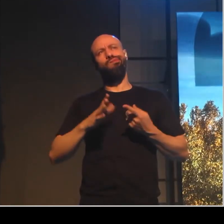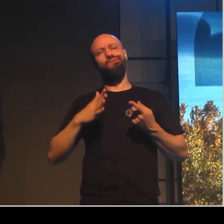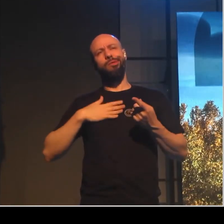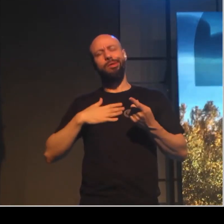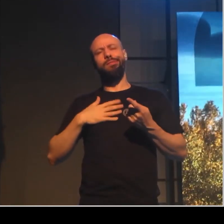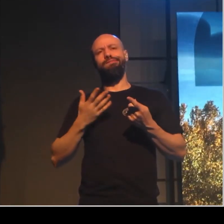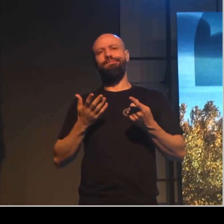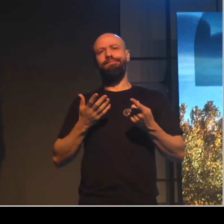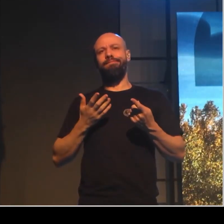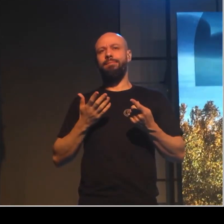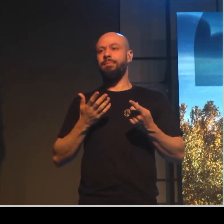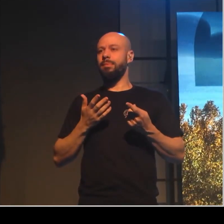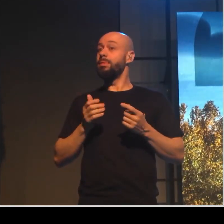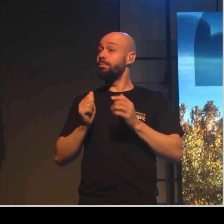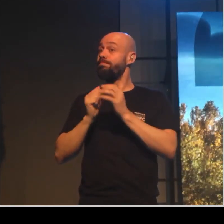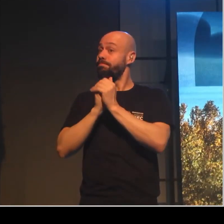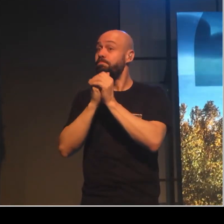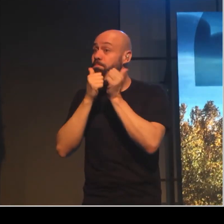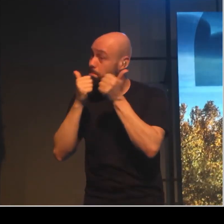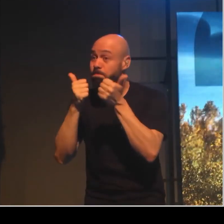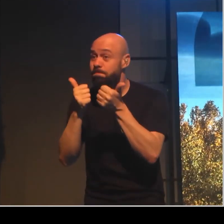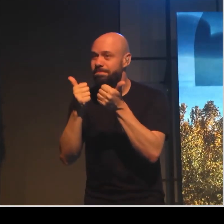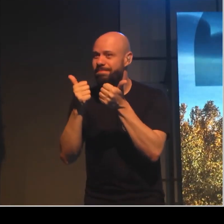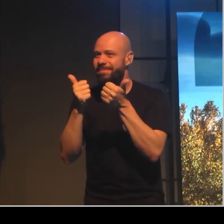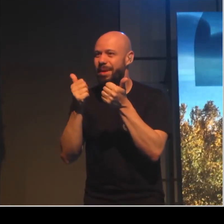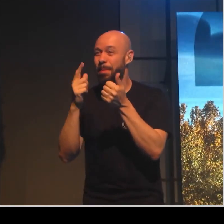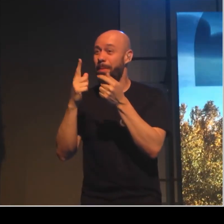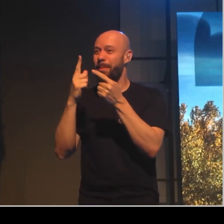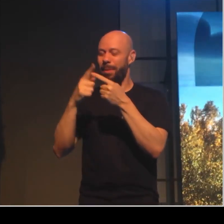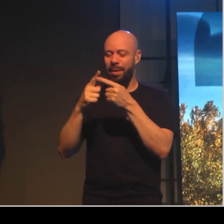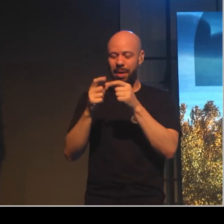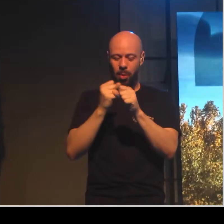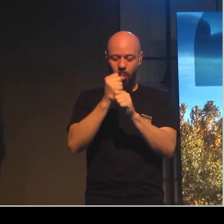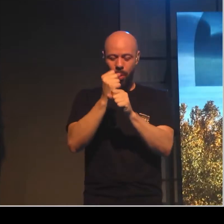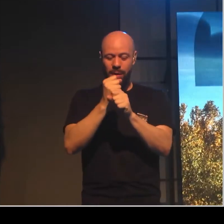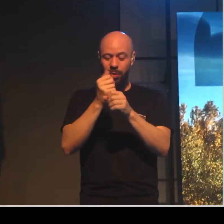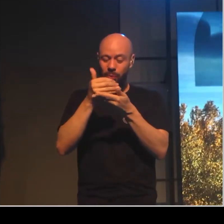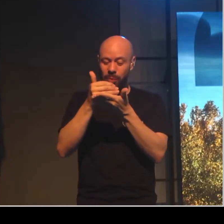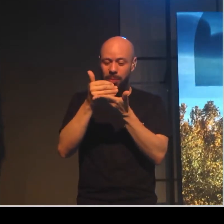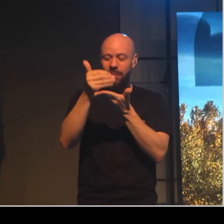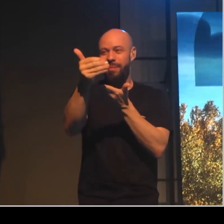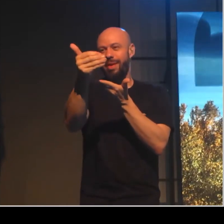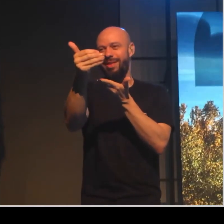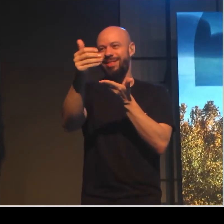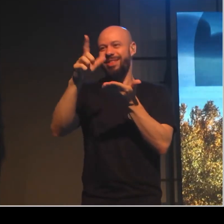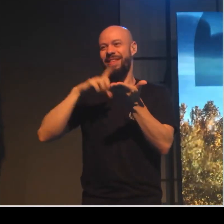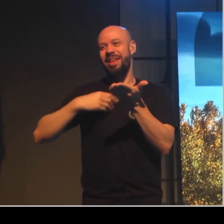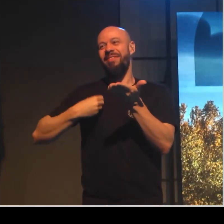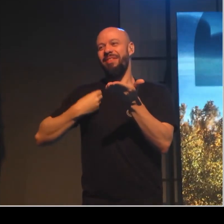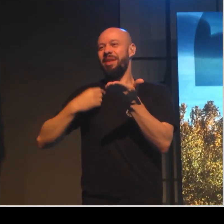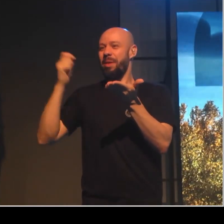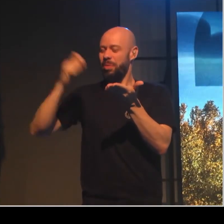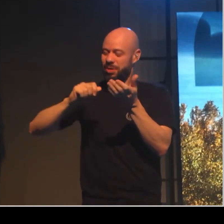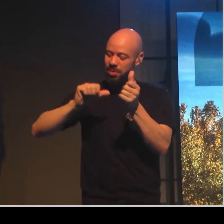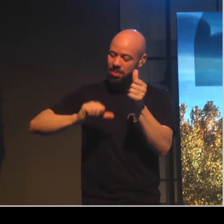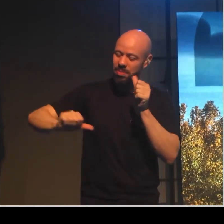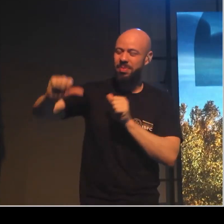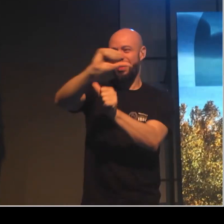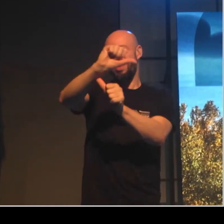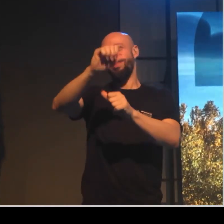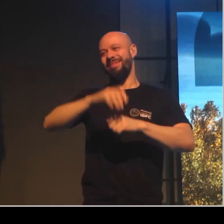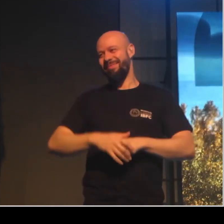Aleluia. Porque o ano ainda está diante de nós. Ainda há vida. Ainda há